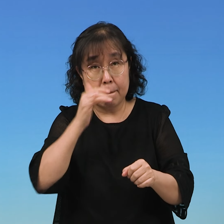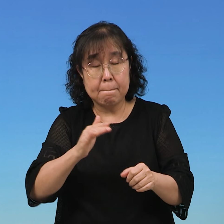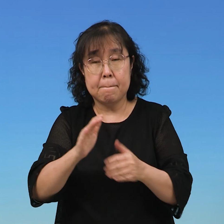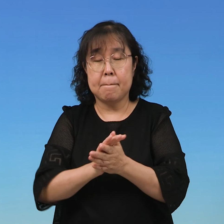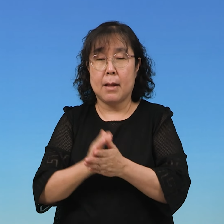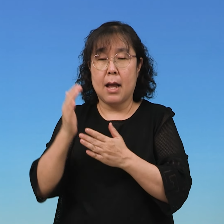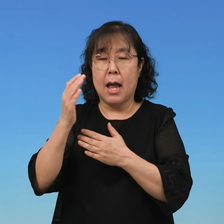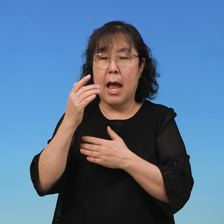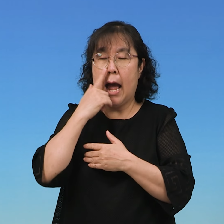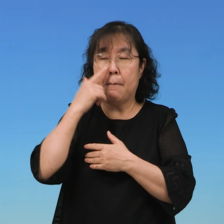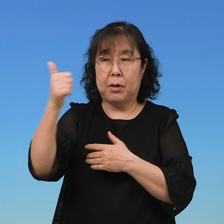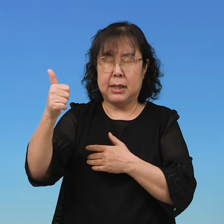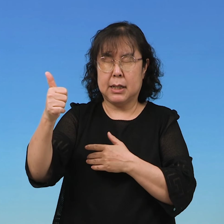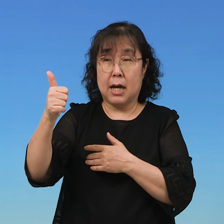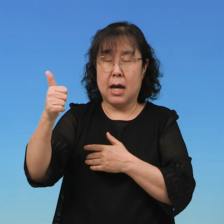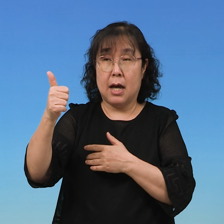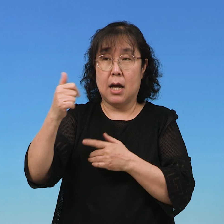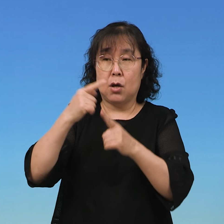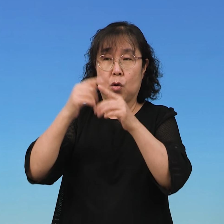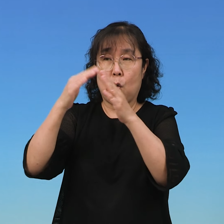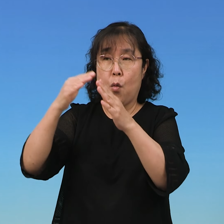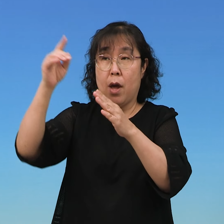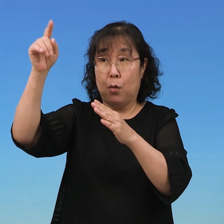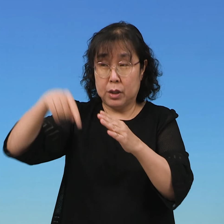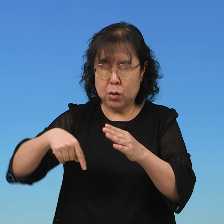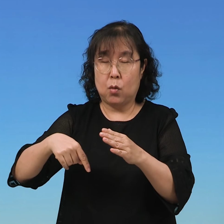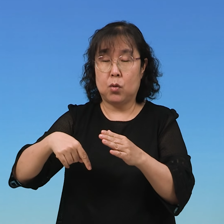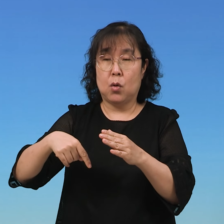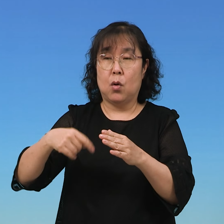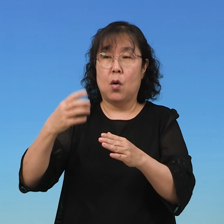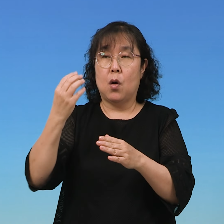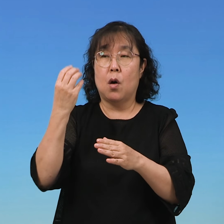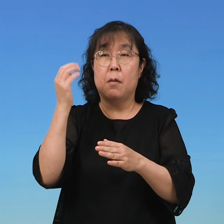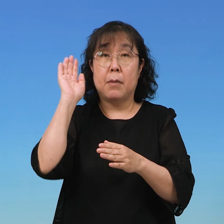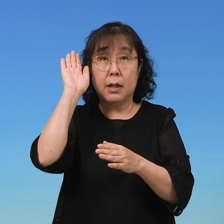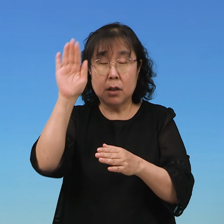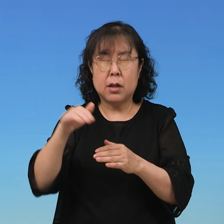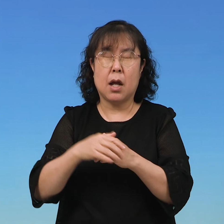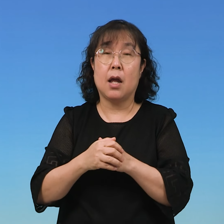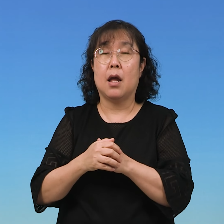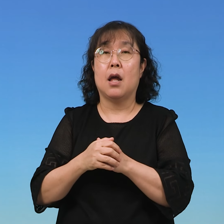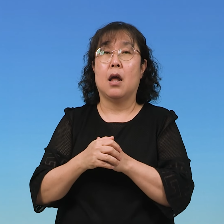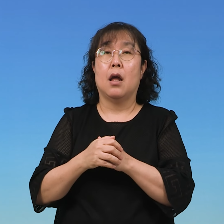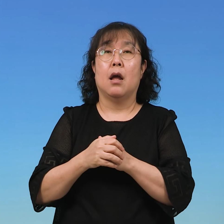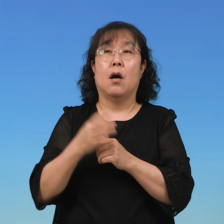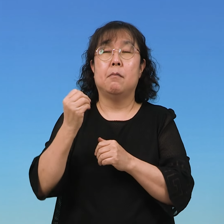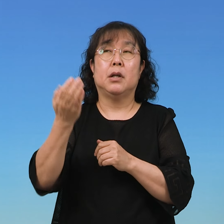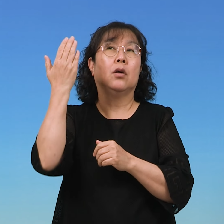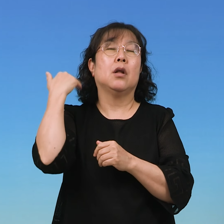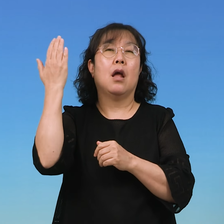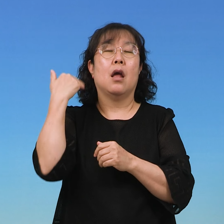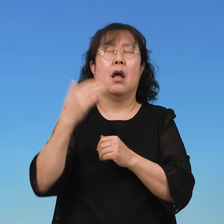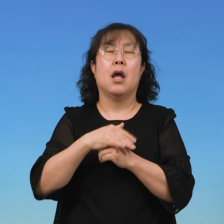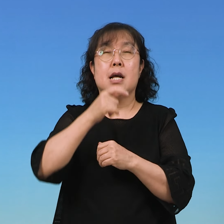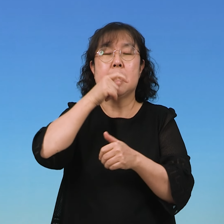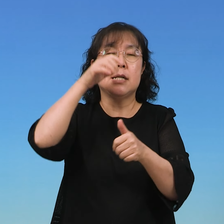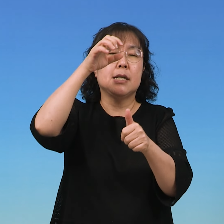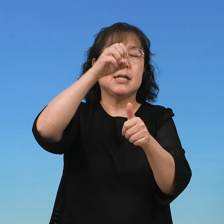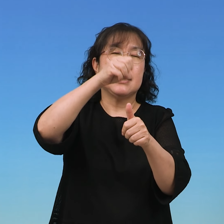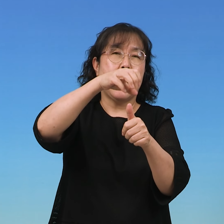육신의 아버지께서 교회에 나오시고 얼마 전에는 세례도 받으셨기 때문입니다. 하나님께서 아버지의 나쁜 버릇도